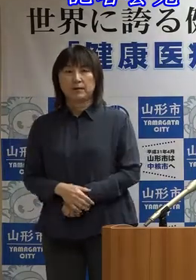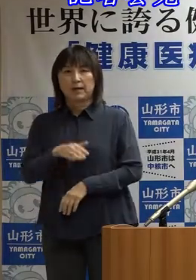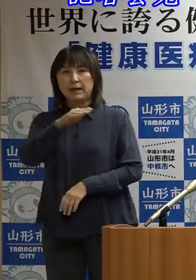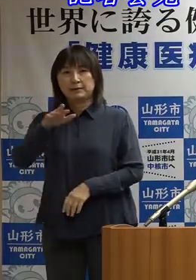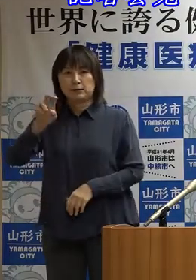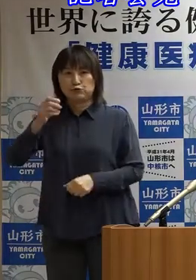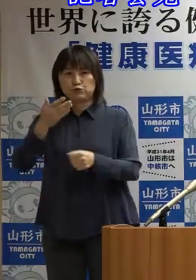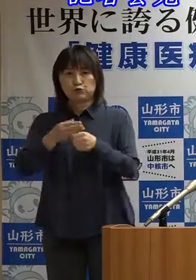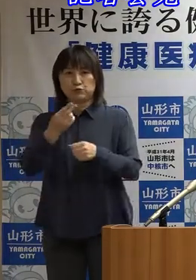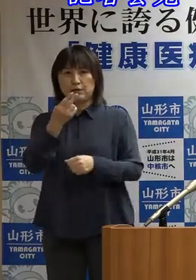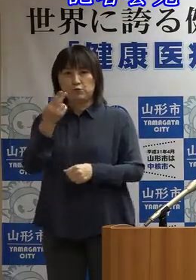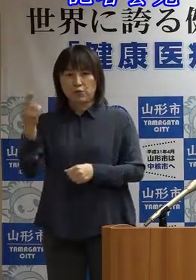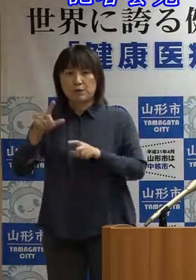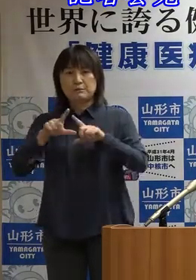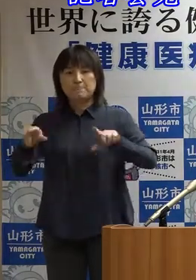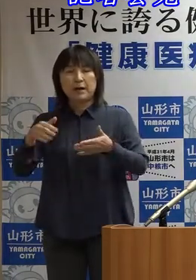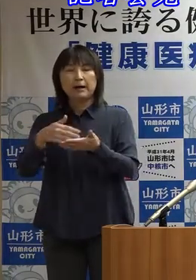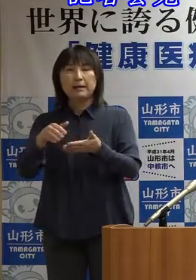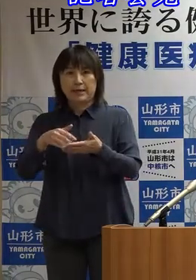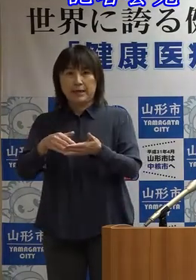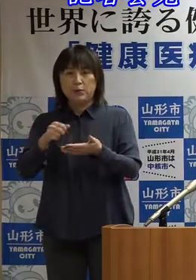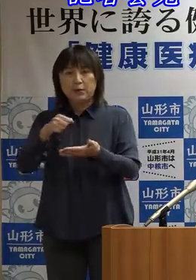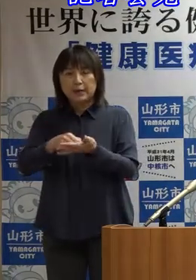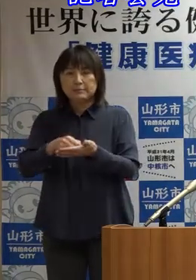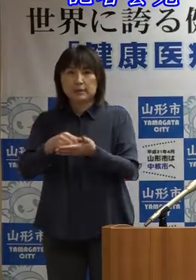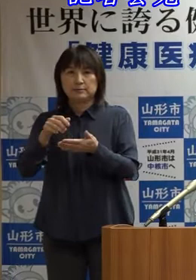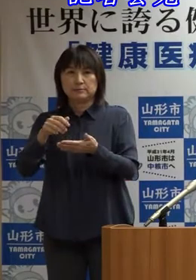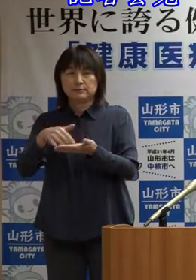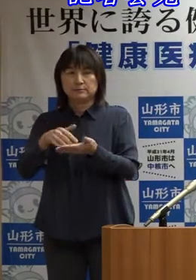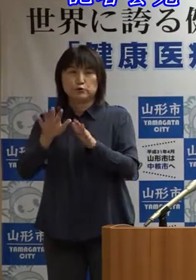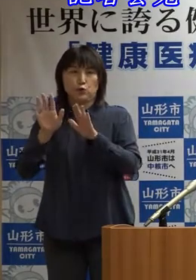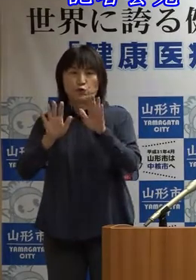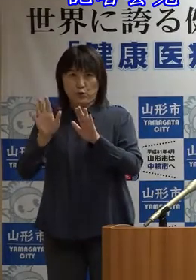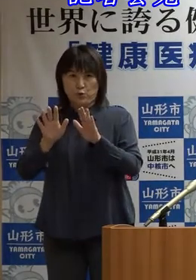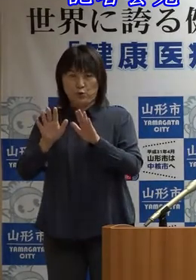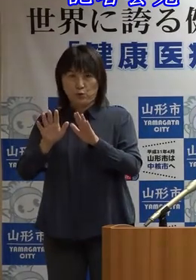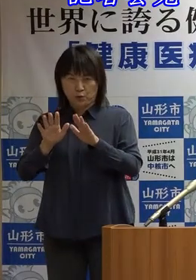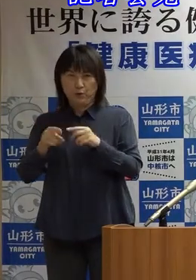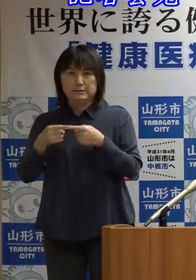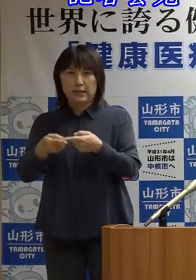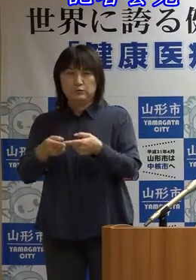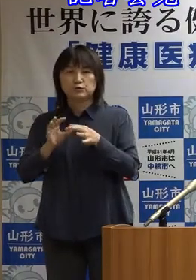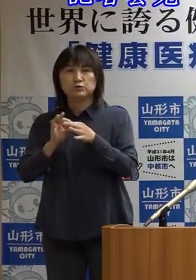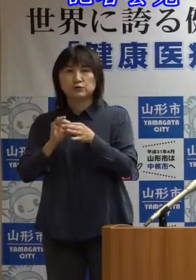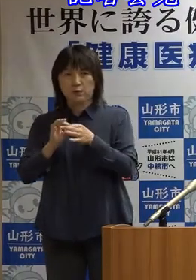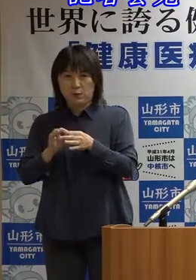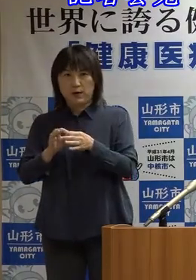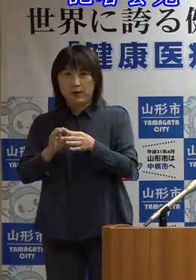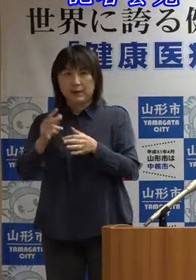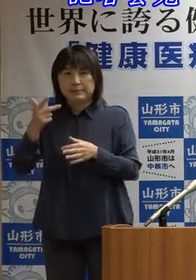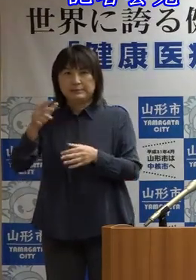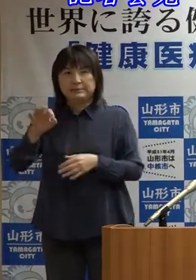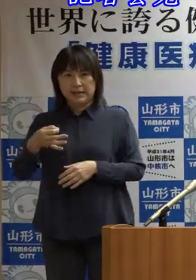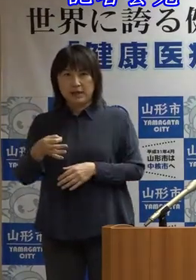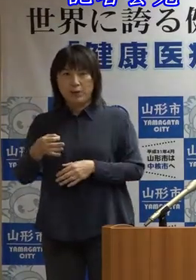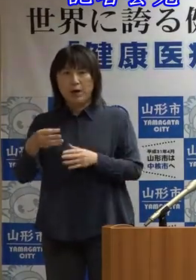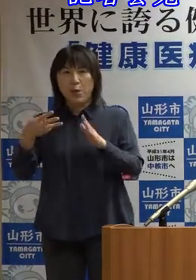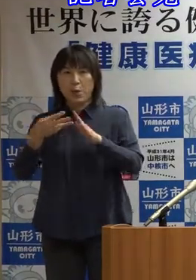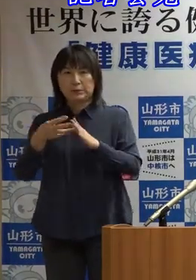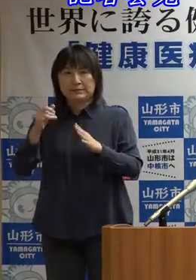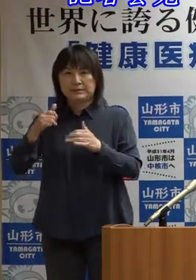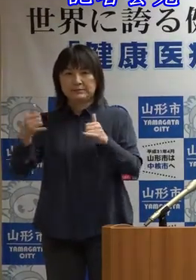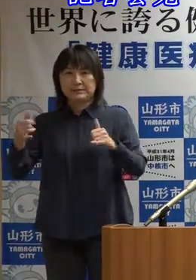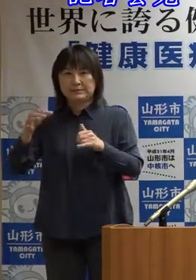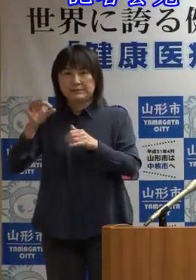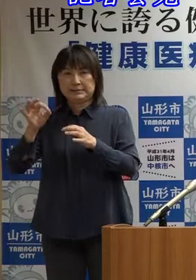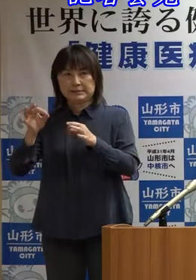成29年度一般会計の決算状況でありますが、歳入につきましては市税では法人市民税が